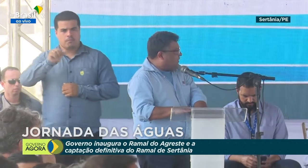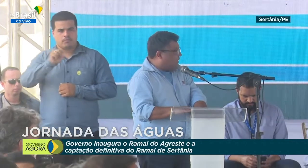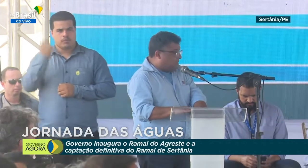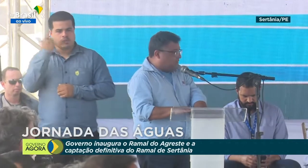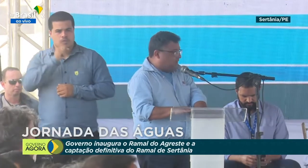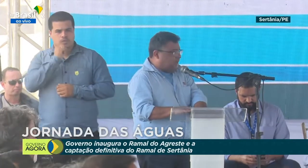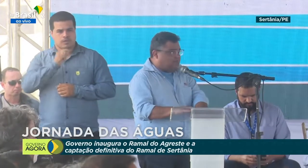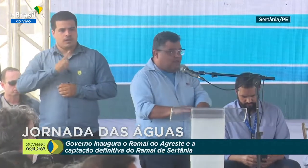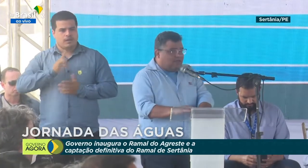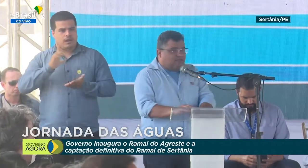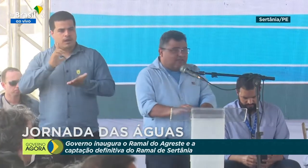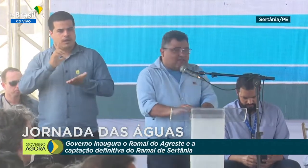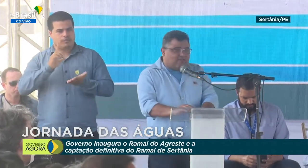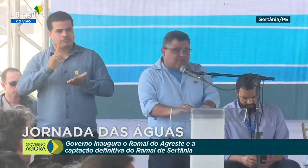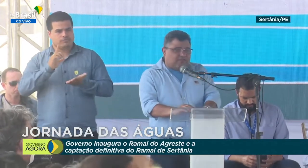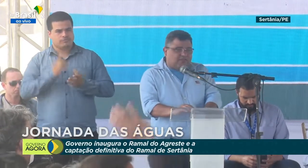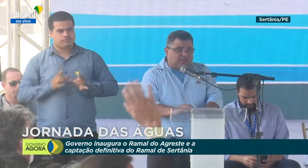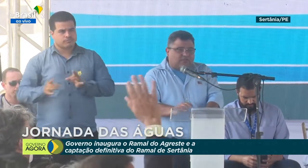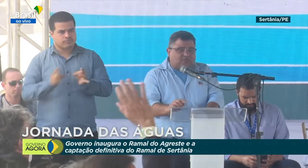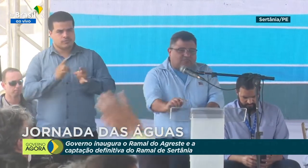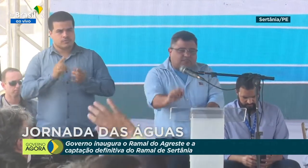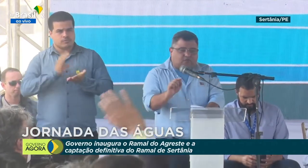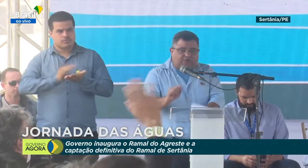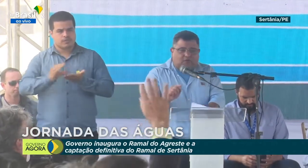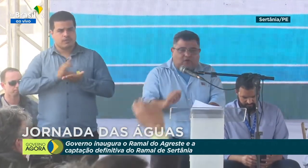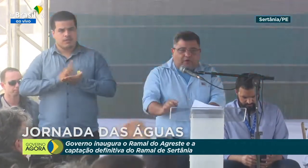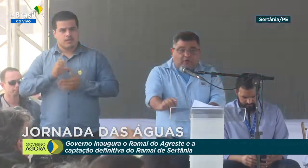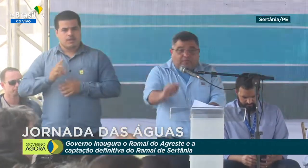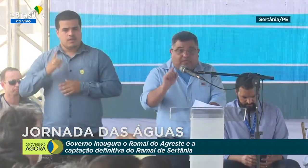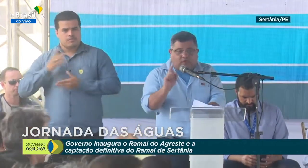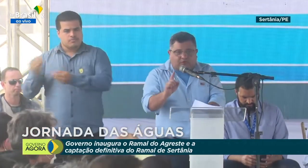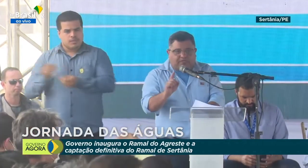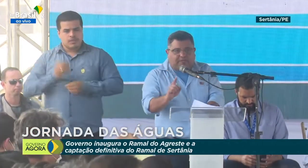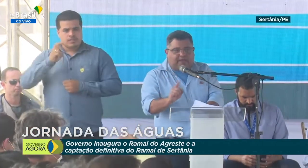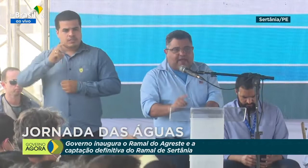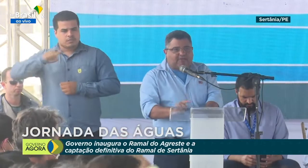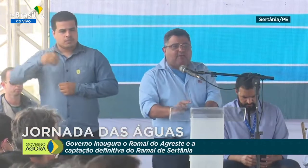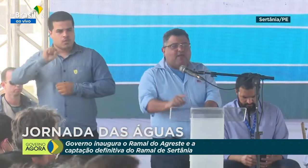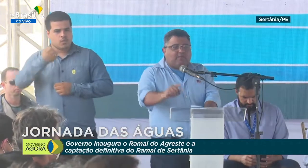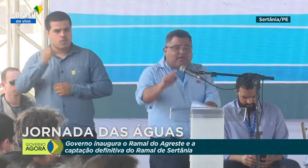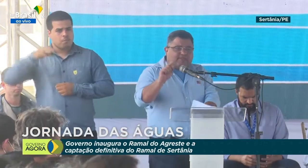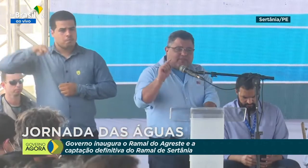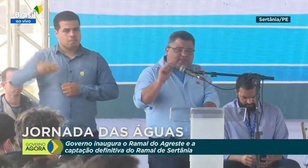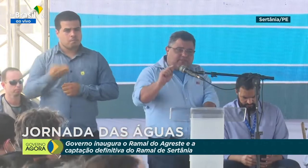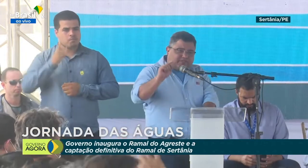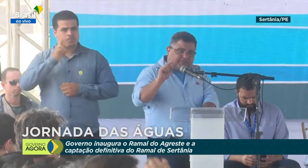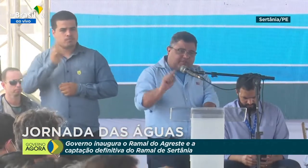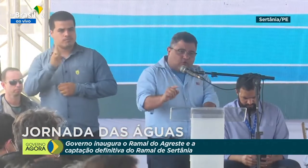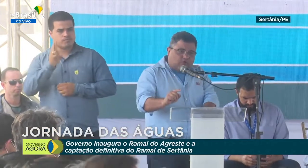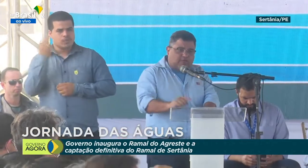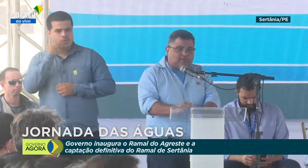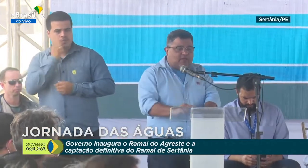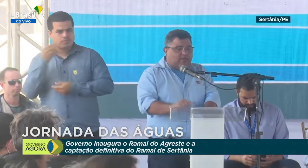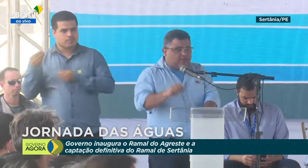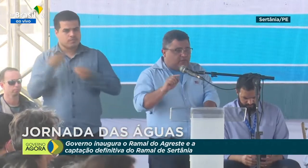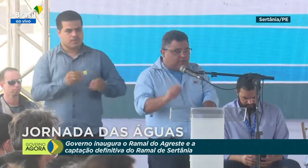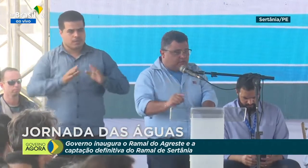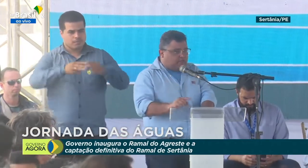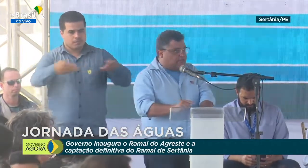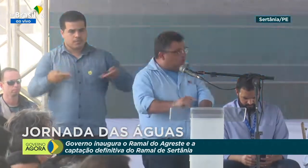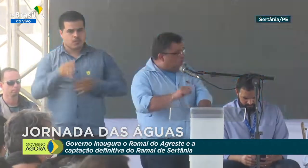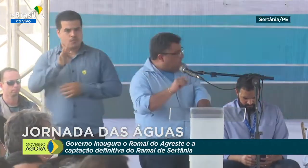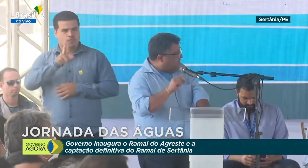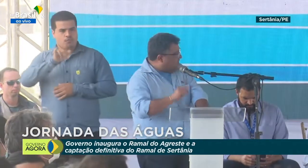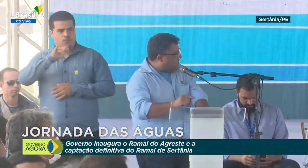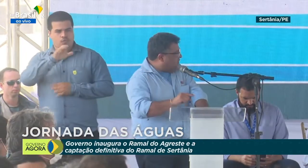da Eletrobras, que vai trazer um investimento de 5,8 bilhões de reais para as bacias de Furnas, Rio